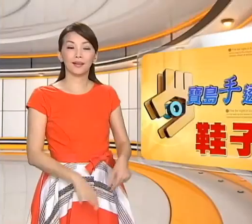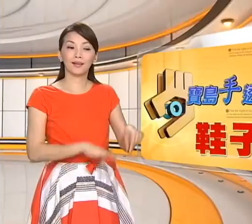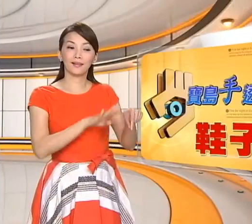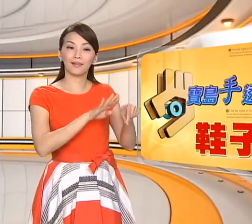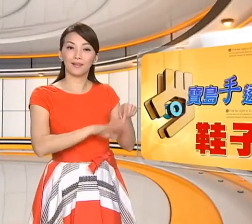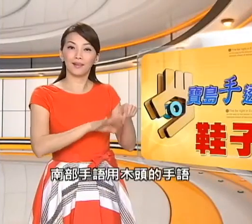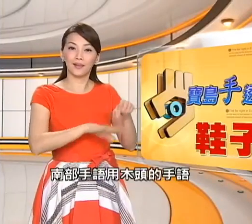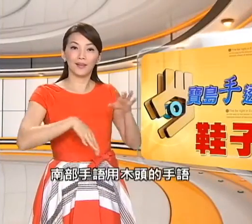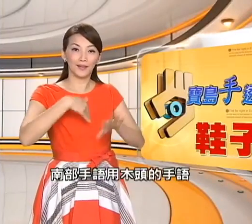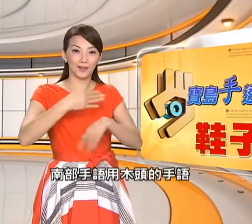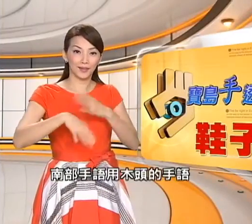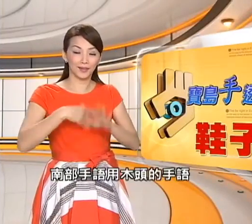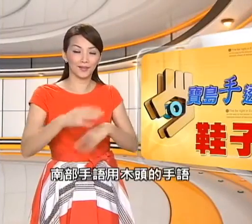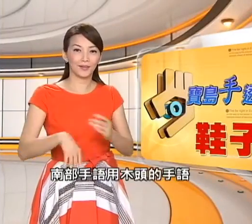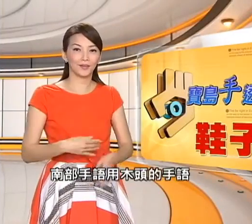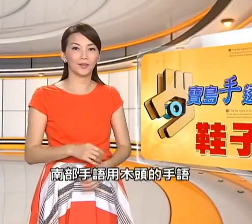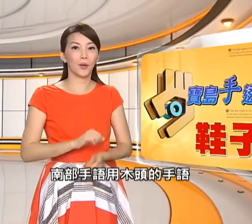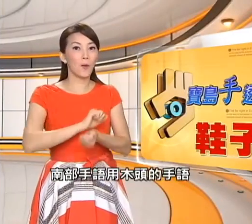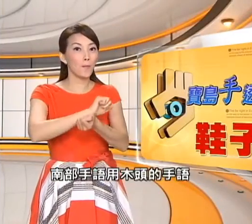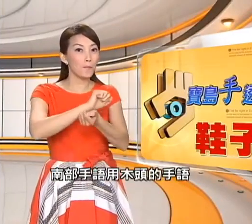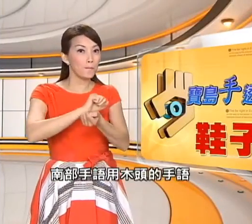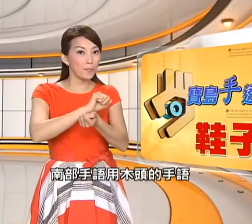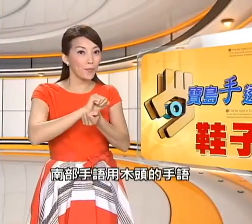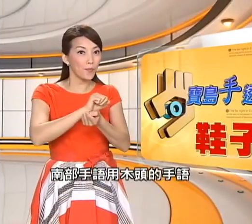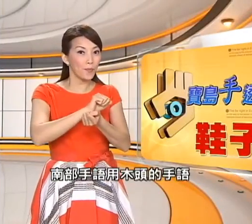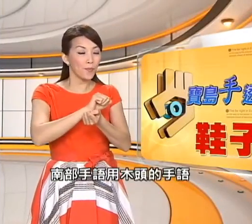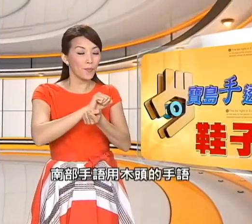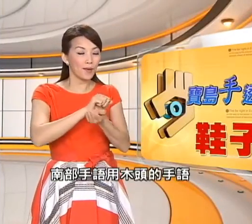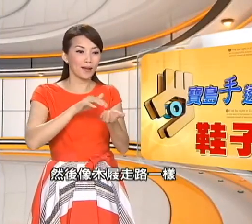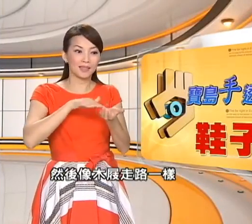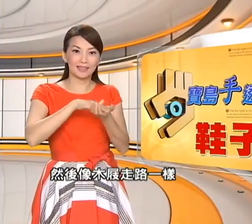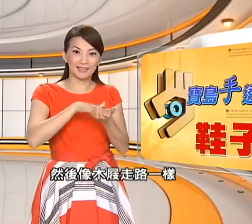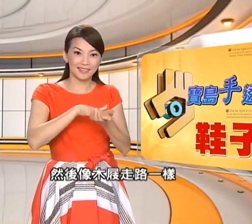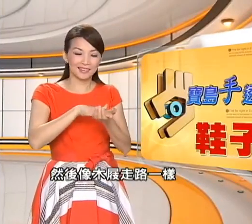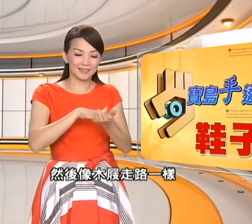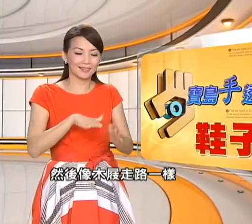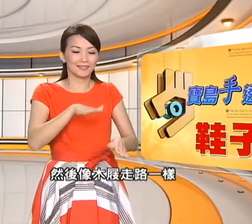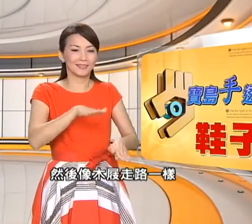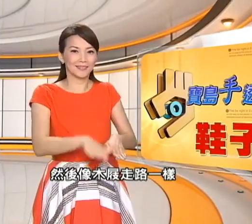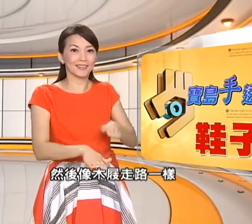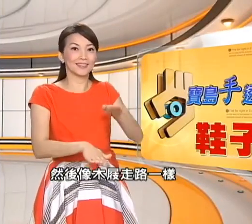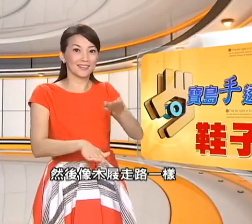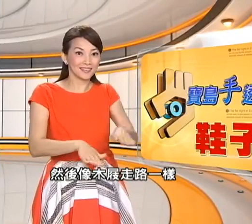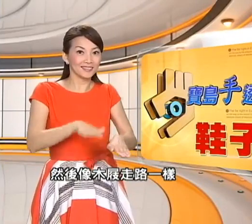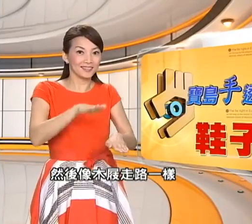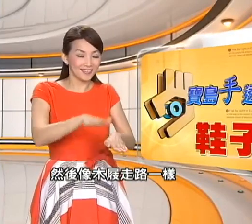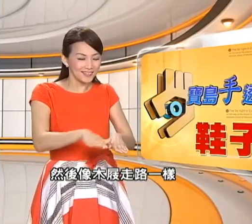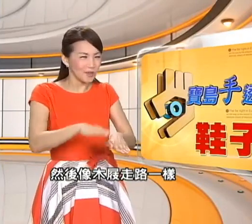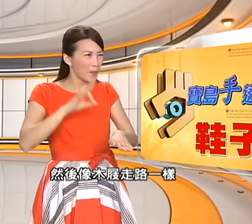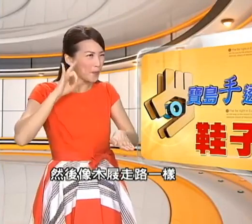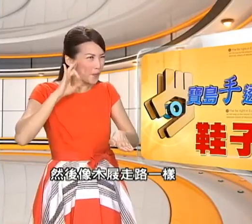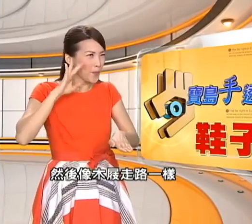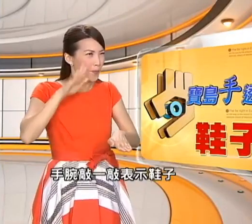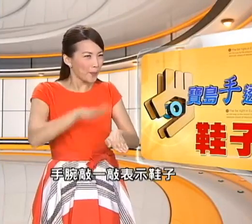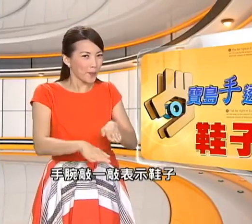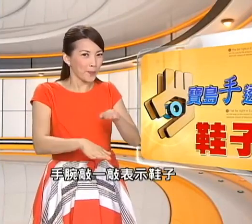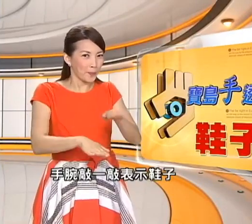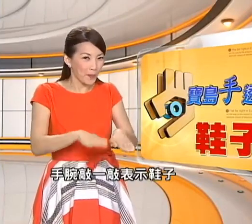南部手语用木头的手语，然后像木屐走路一样，手腕敲一